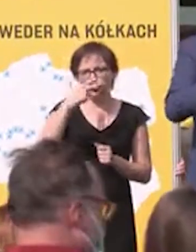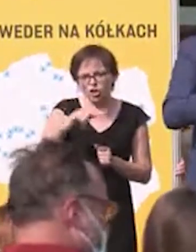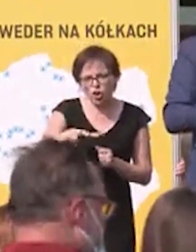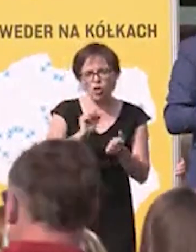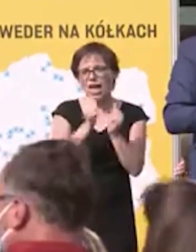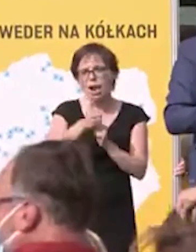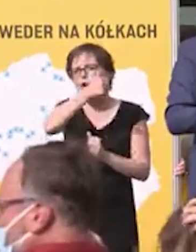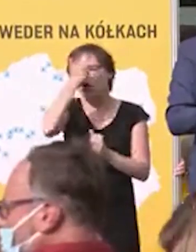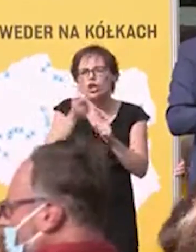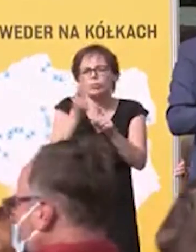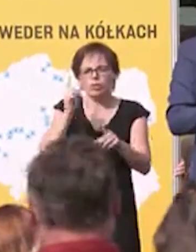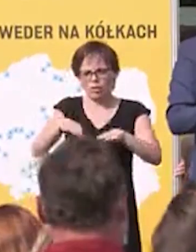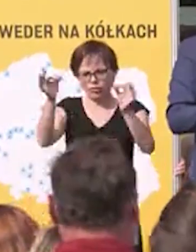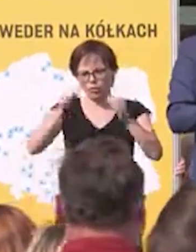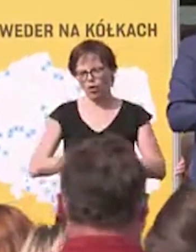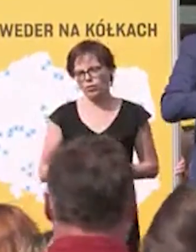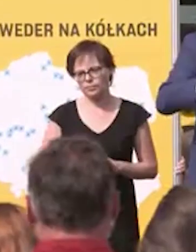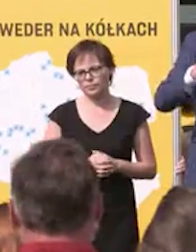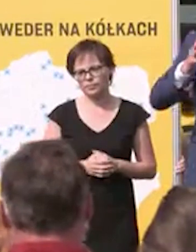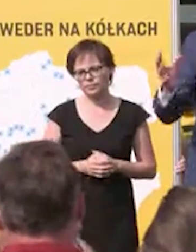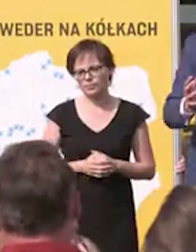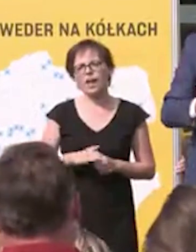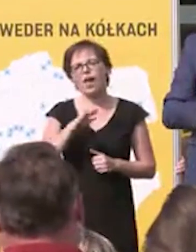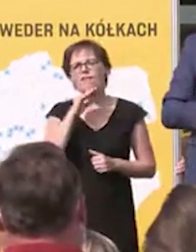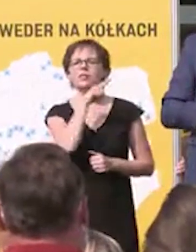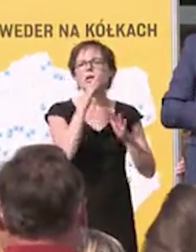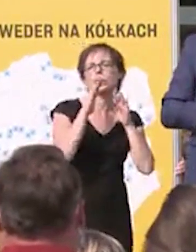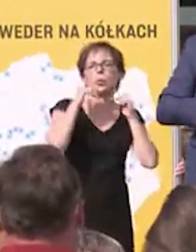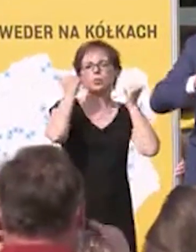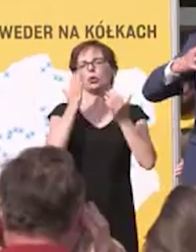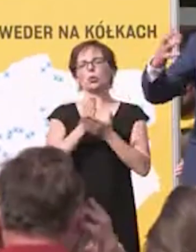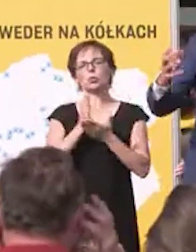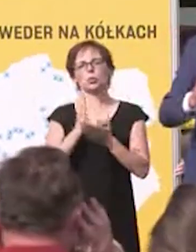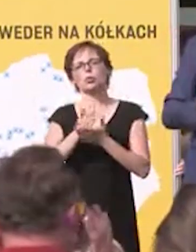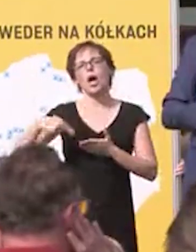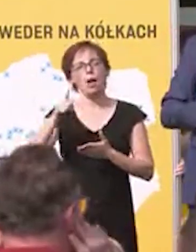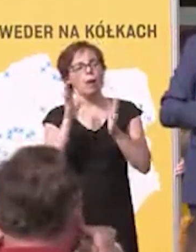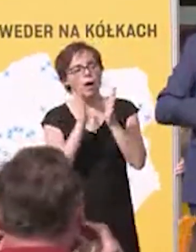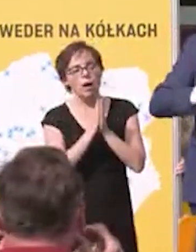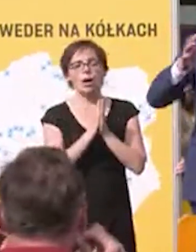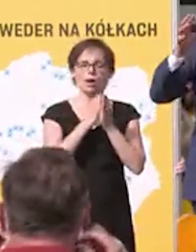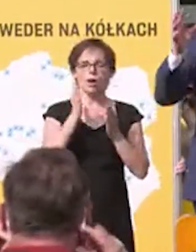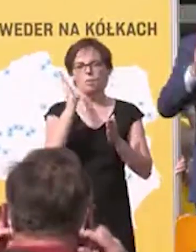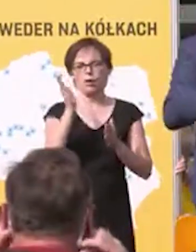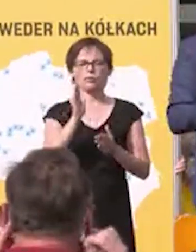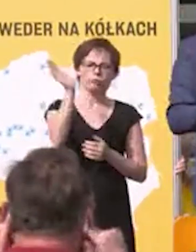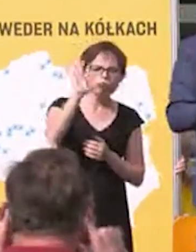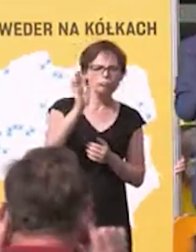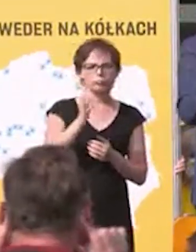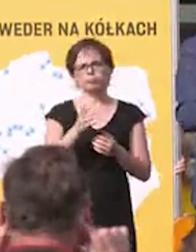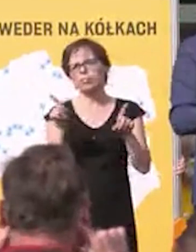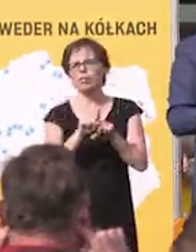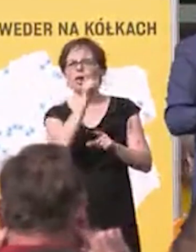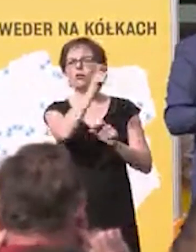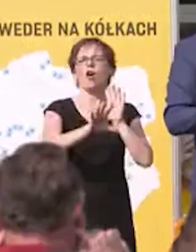albo na dzień przed wyborami. Wystarczy, że się uśmiechną. A my z wdzięczności za to pomachamy im ręką